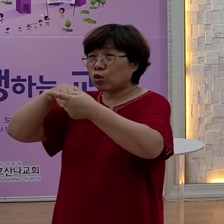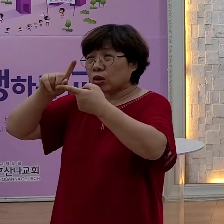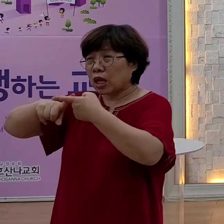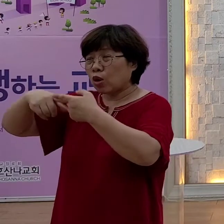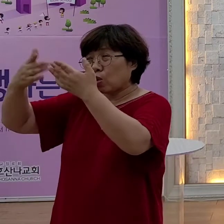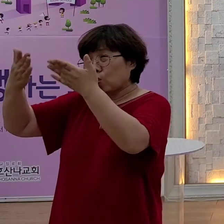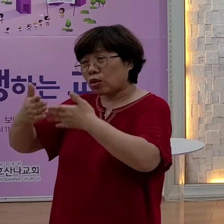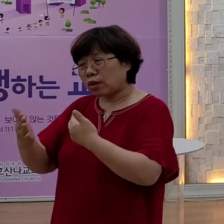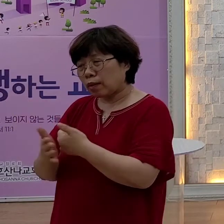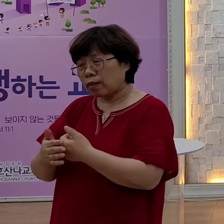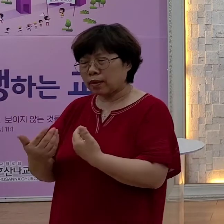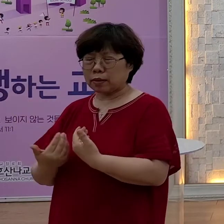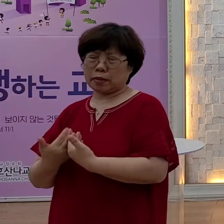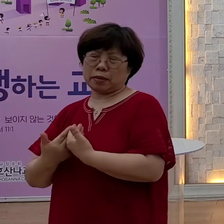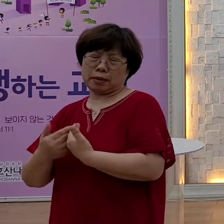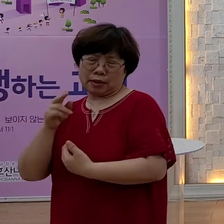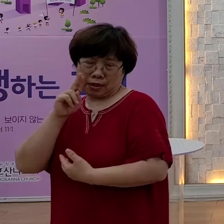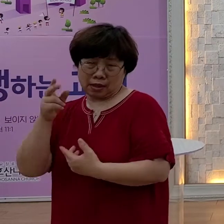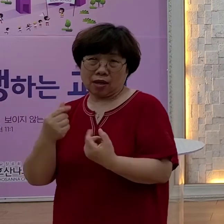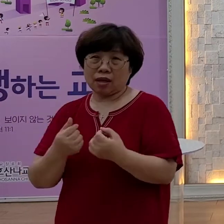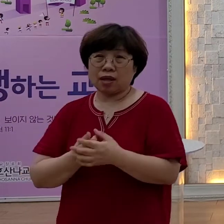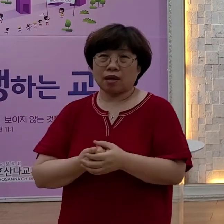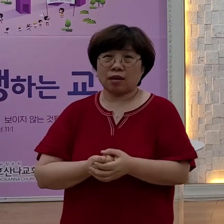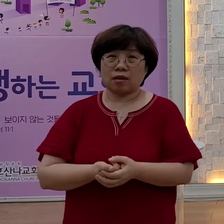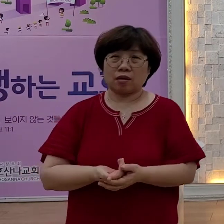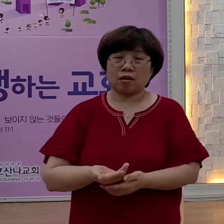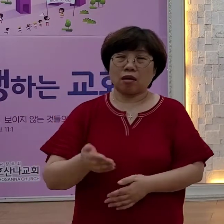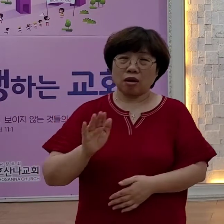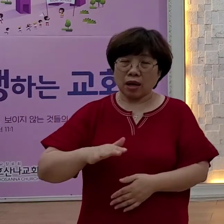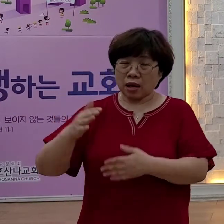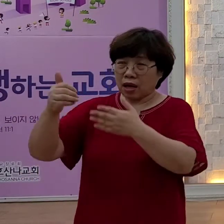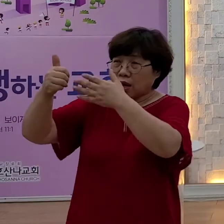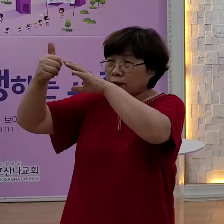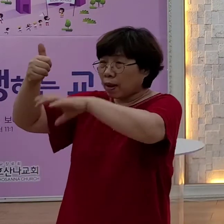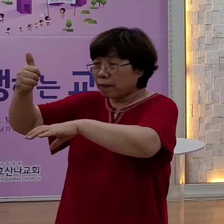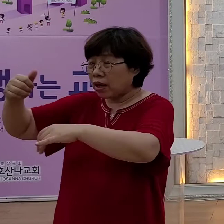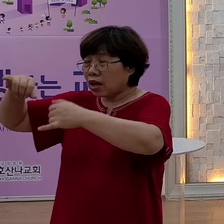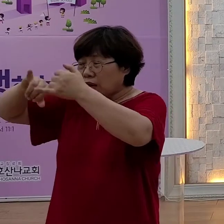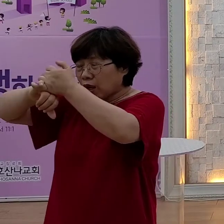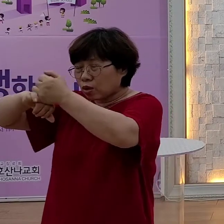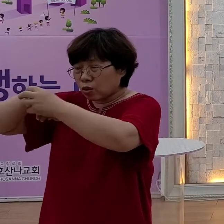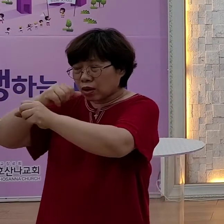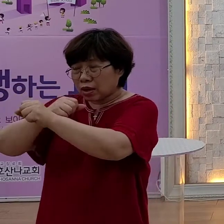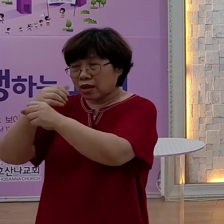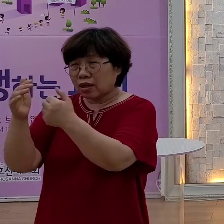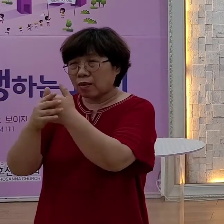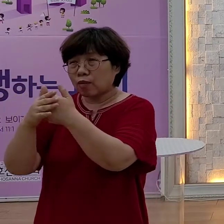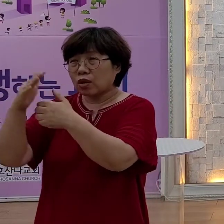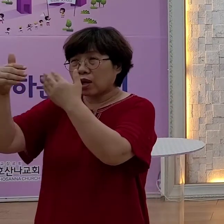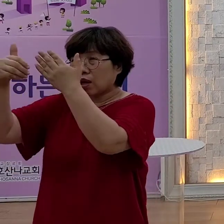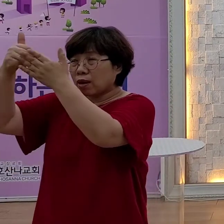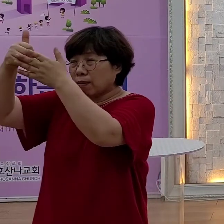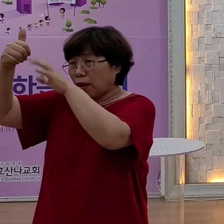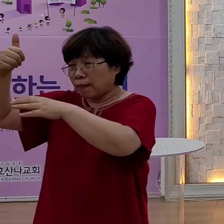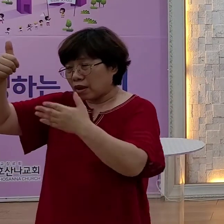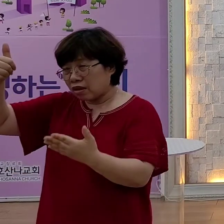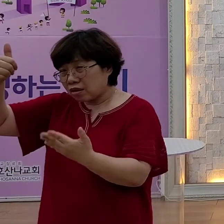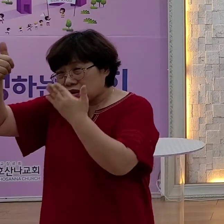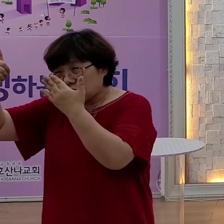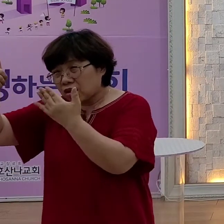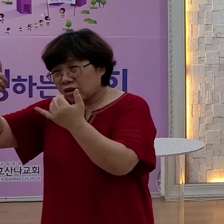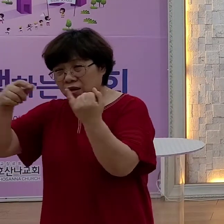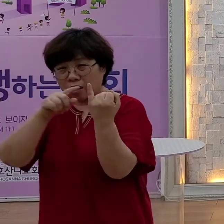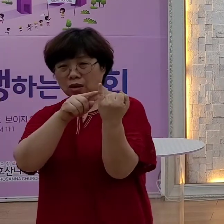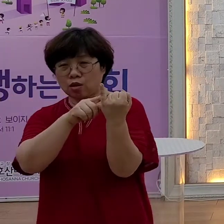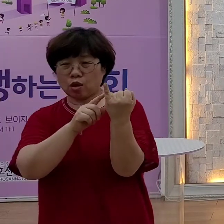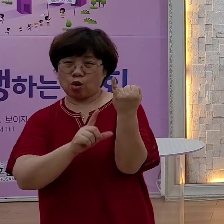서원을 지키고 자기가 서원했다고 세상에 저 아들 하나밖에 없는 걸 하나님 앞에 갖다 준다고 바치는 저거 한 봐라. 아마